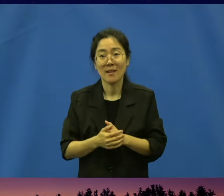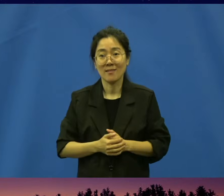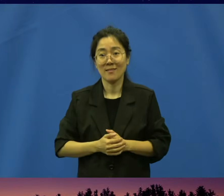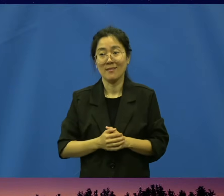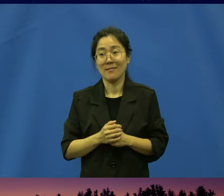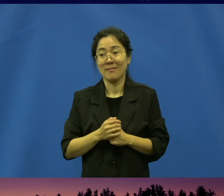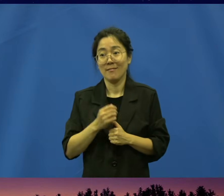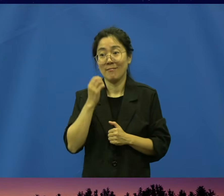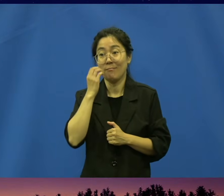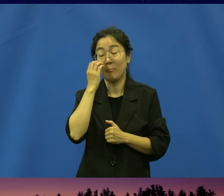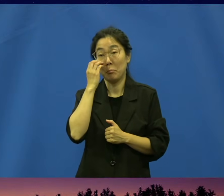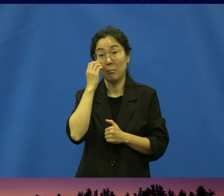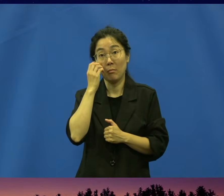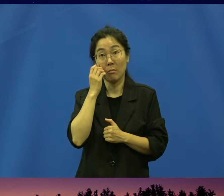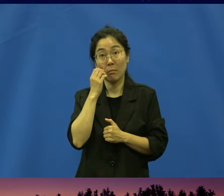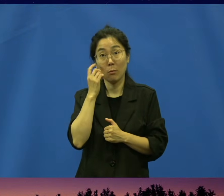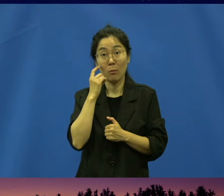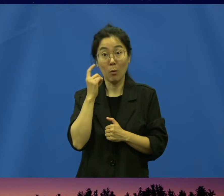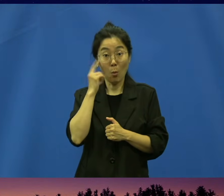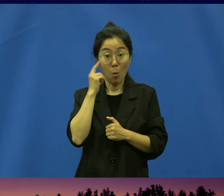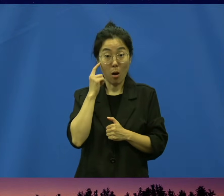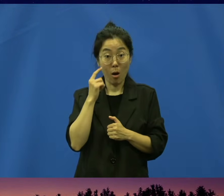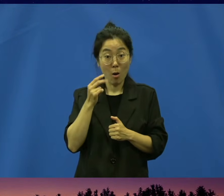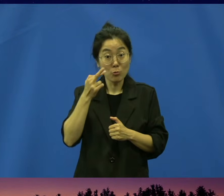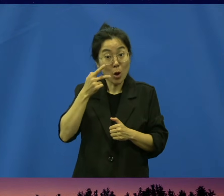여러분 어떻게 생각하세요?